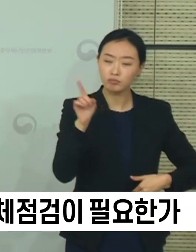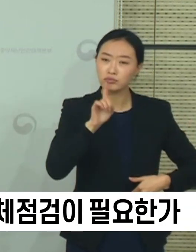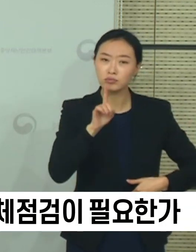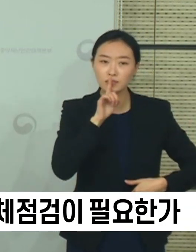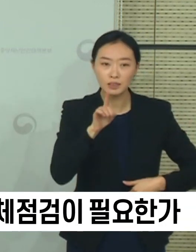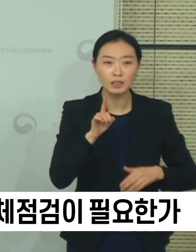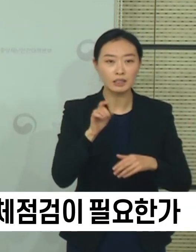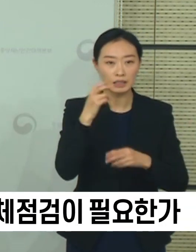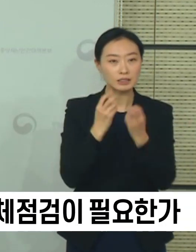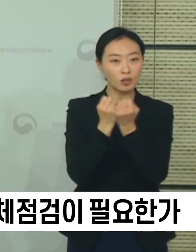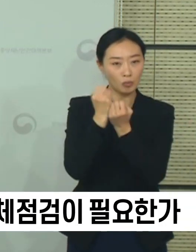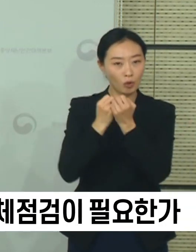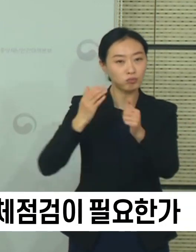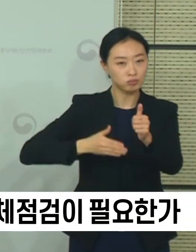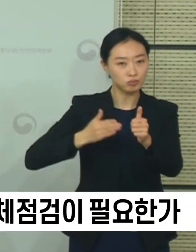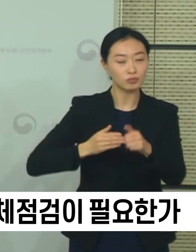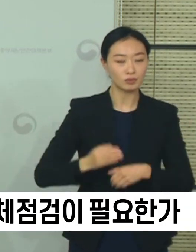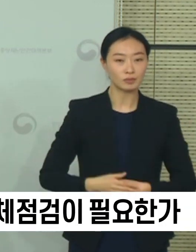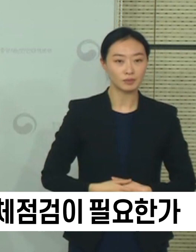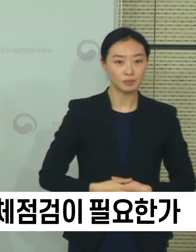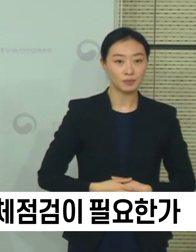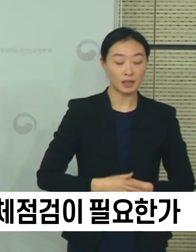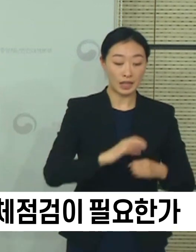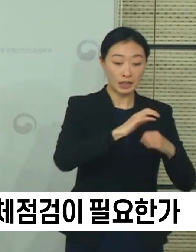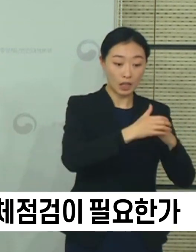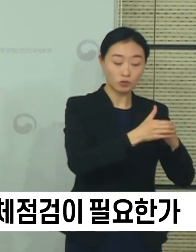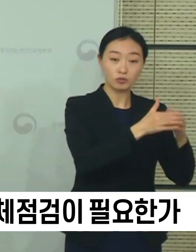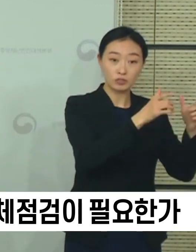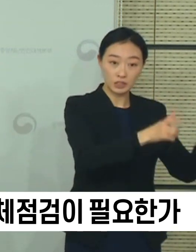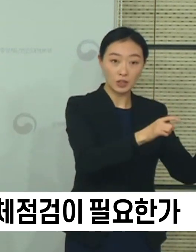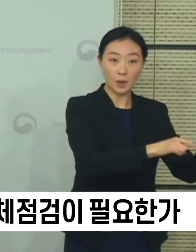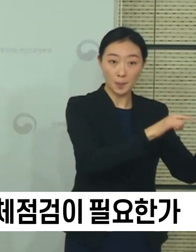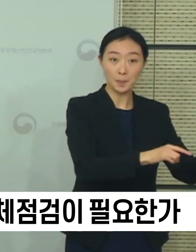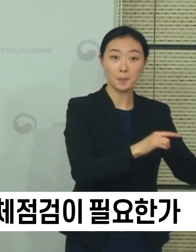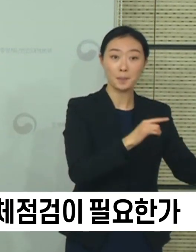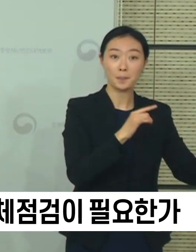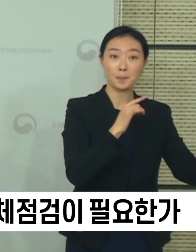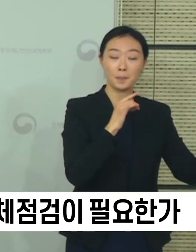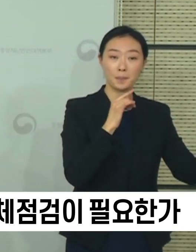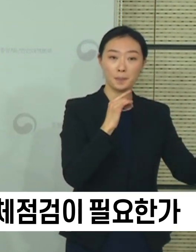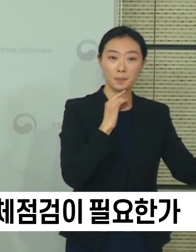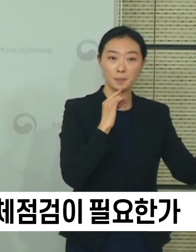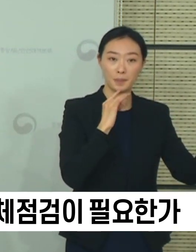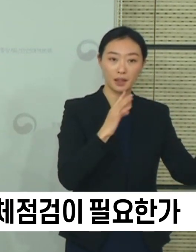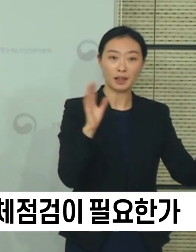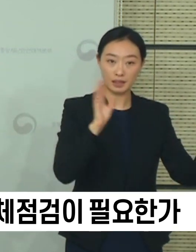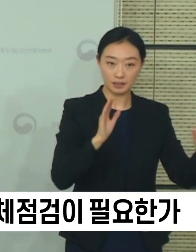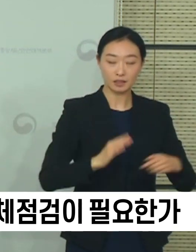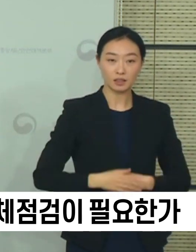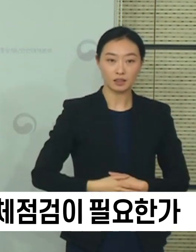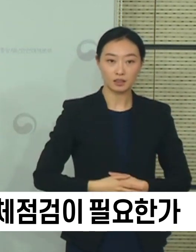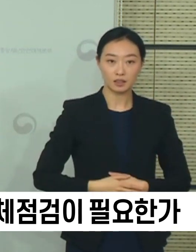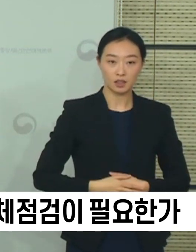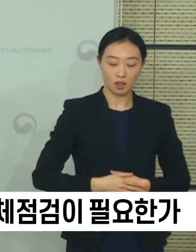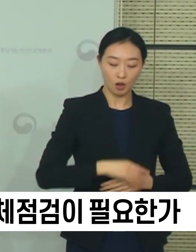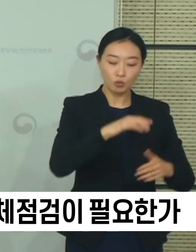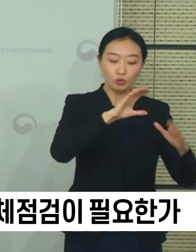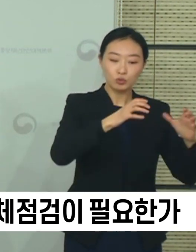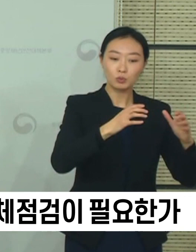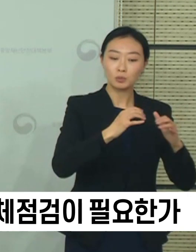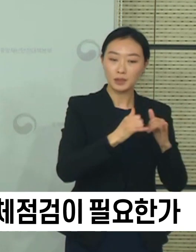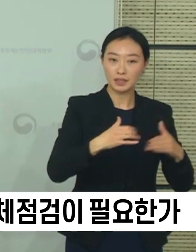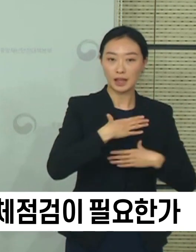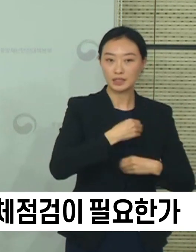상황인지. 대구 지역이 아니라 이제 대구 지역에 계시는 병원에서 국민안심병원에